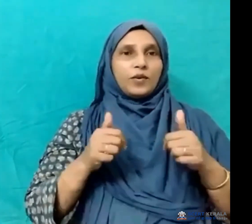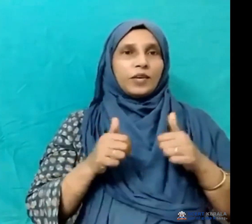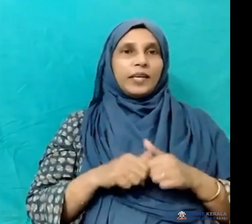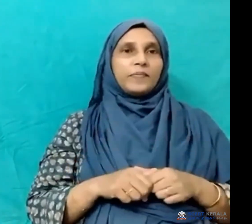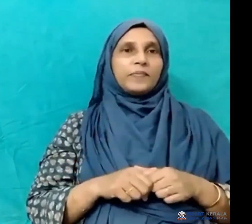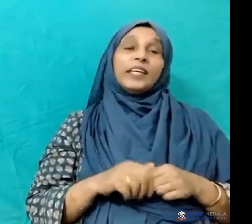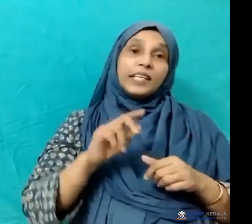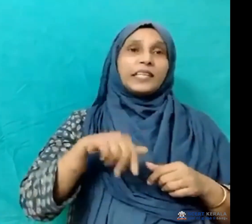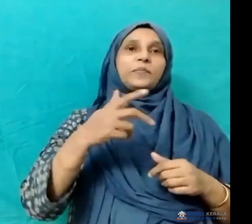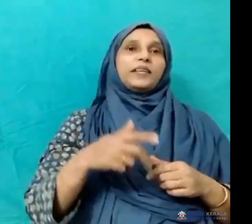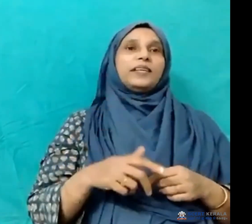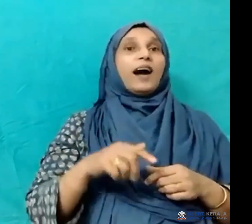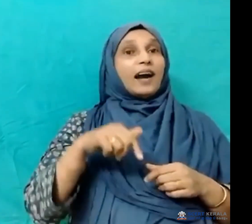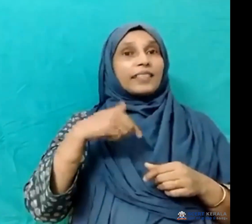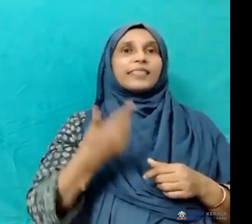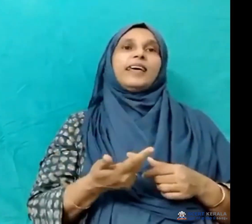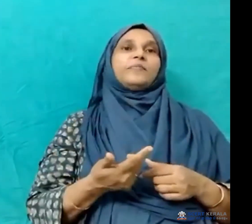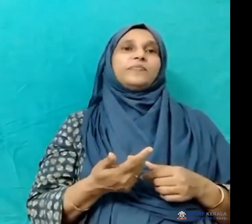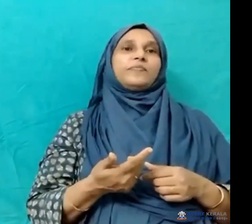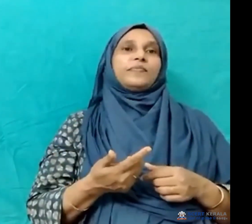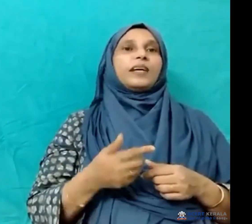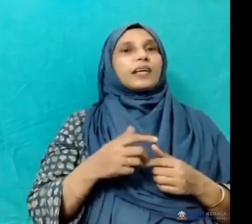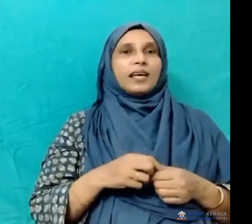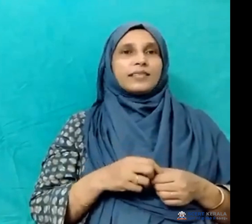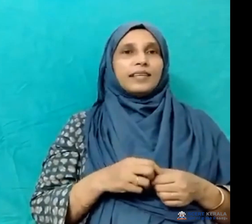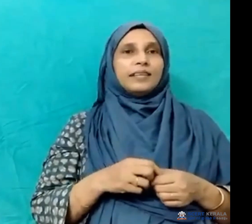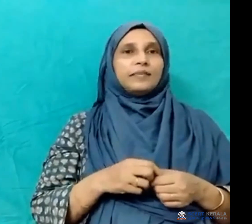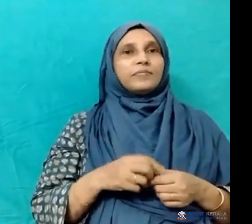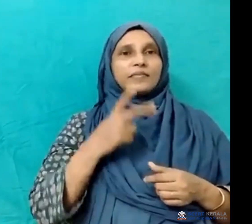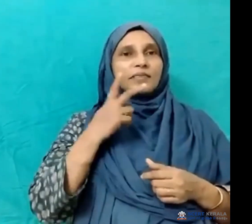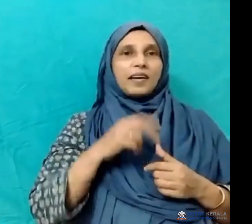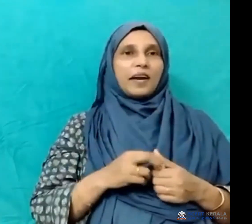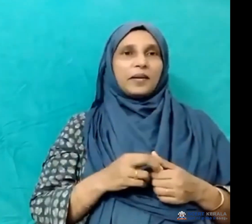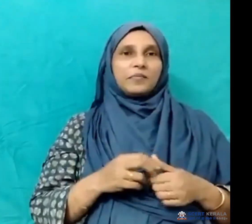ഓക്കെ. ഇനി നമുക്ക് അടുത്ത ക്ലാസ്സിൽ കാണാം.